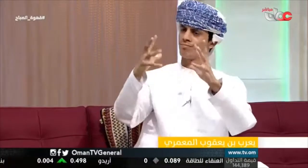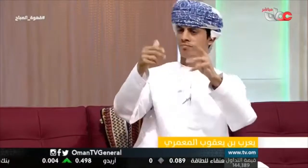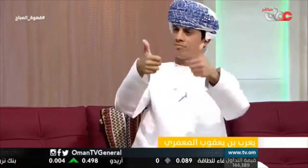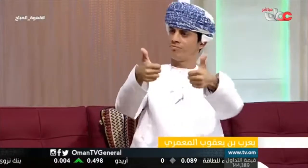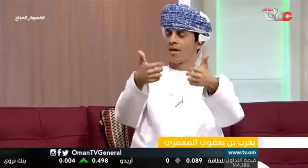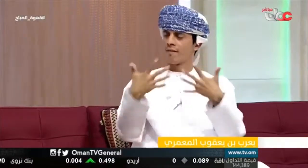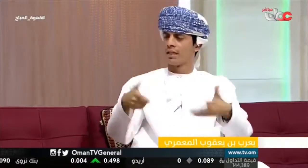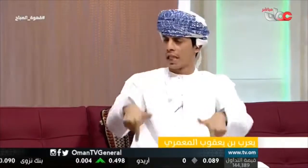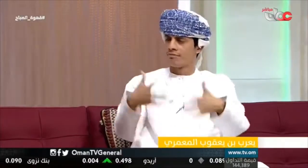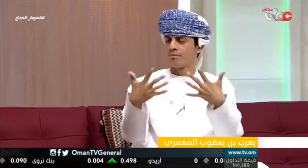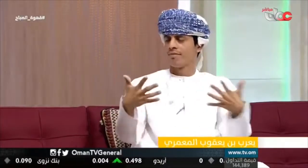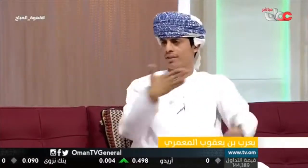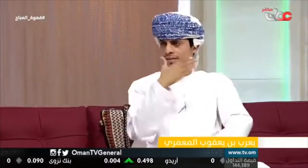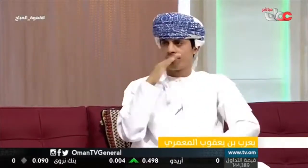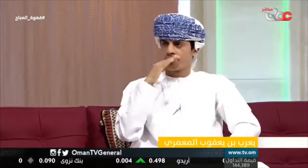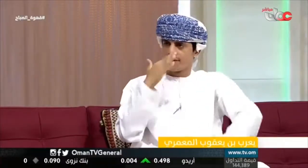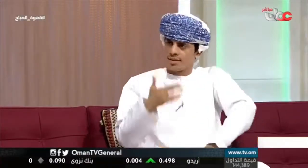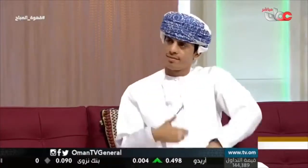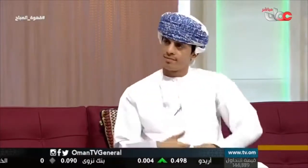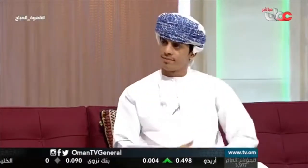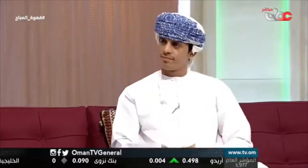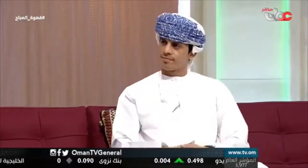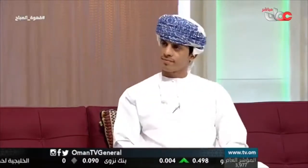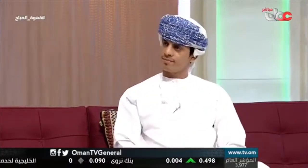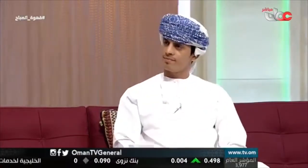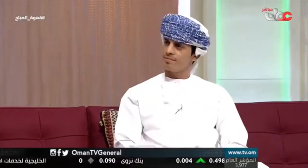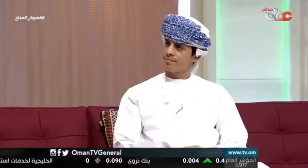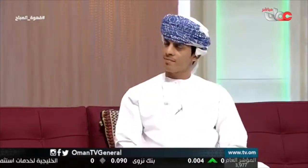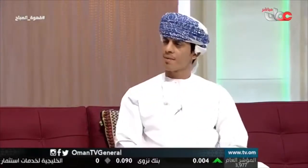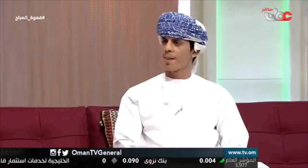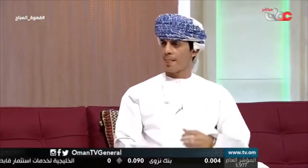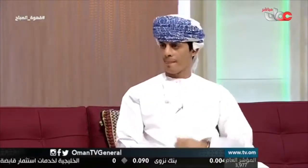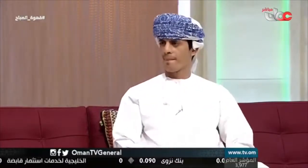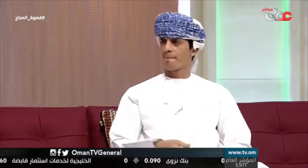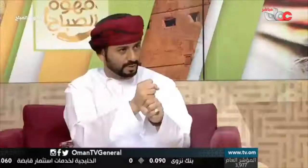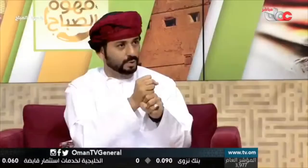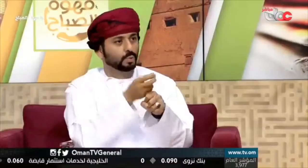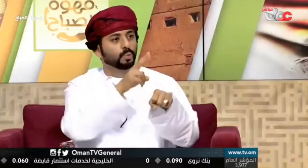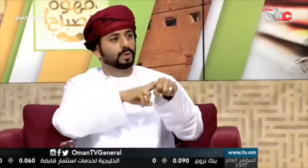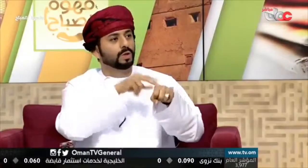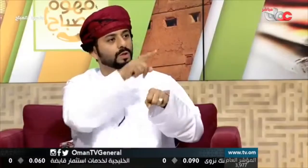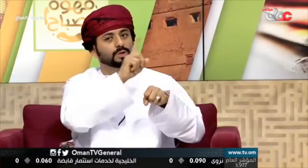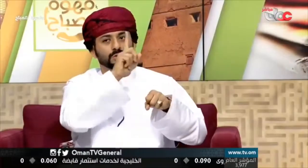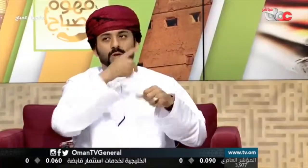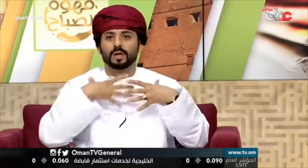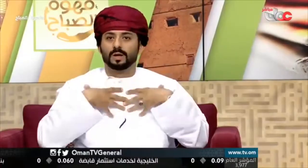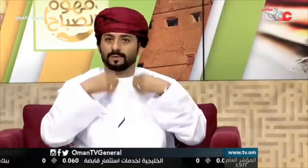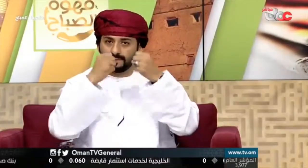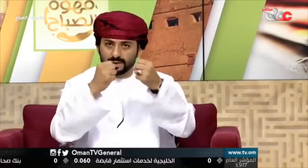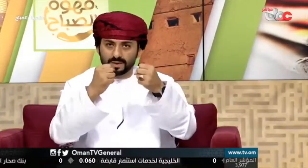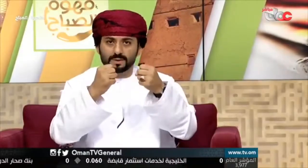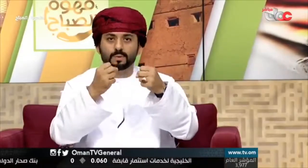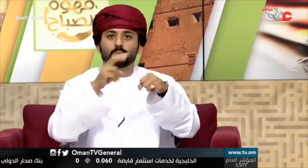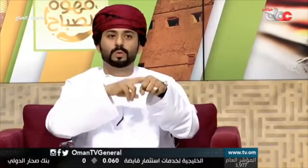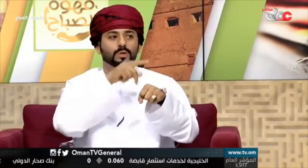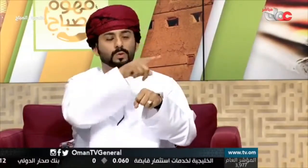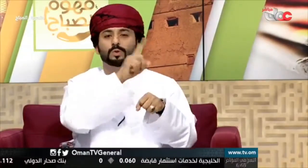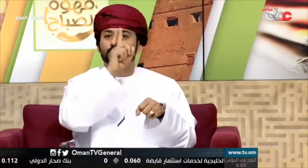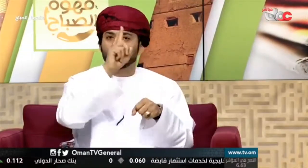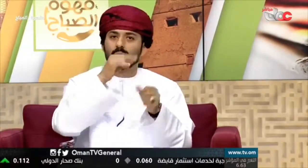طريقه ان شاء الله باذن الله جمع والبحث عن خلايا العسل. ممتاز جدا، الله يحفظك وان شاء الله الله يعطيك الصحه